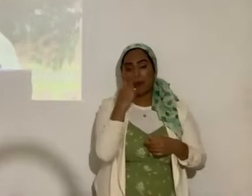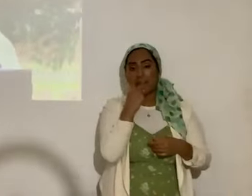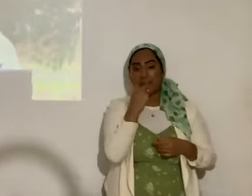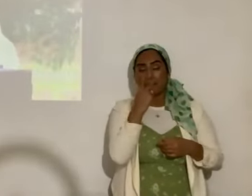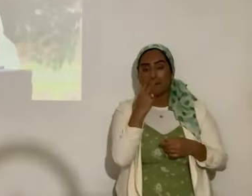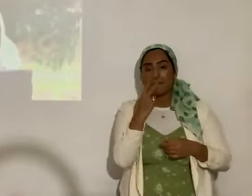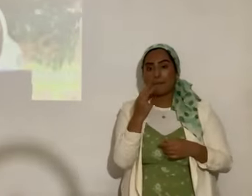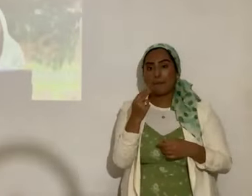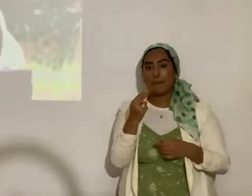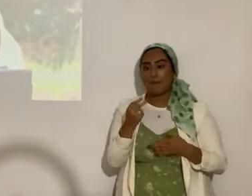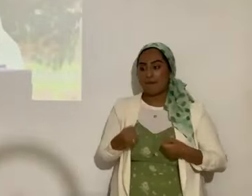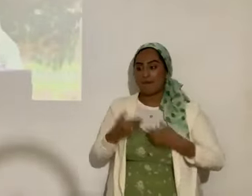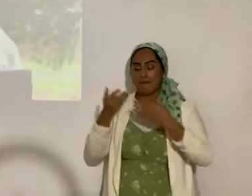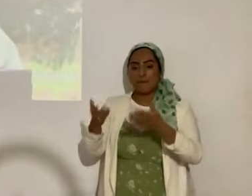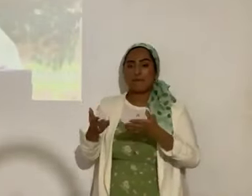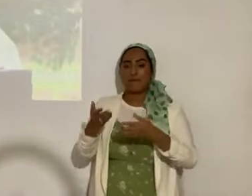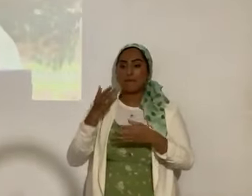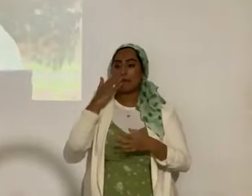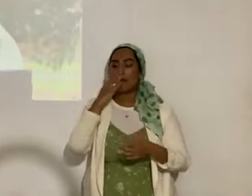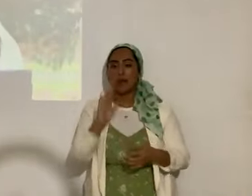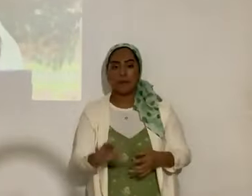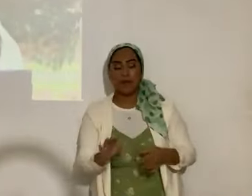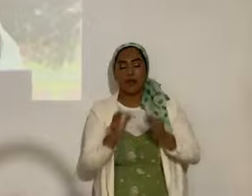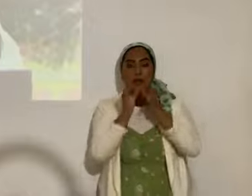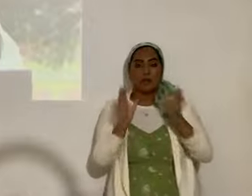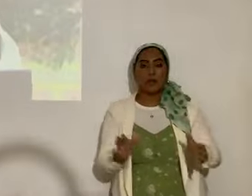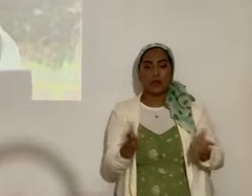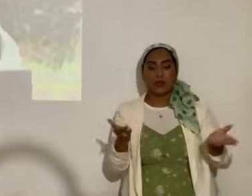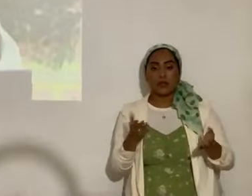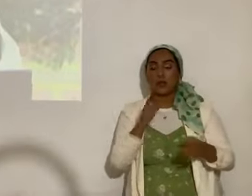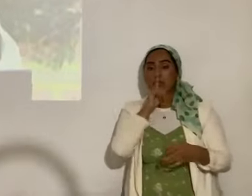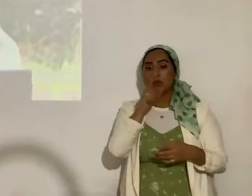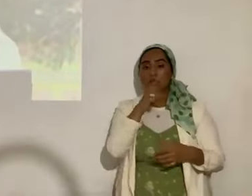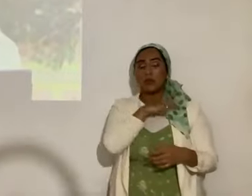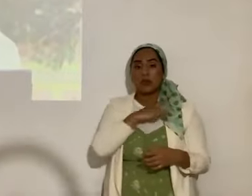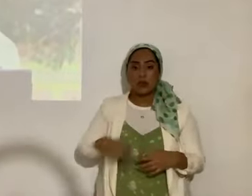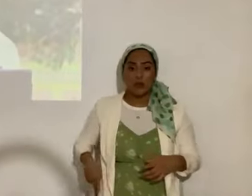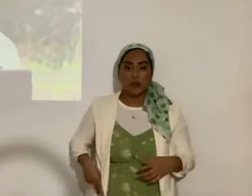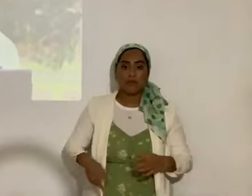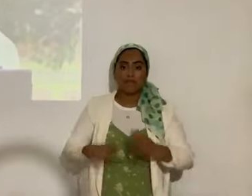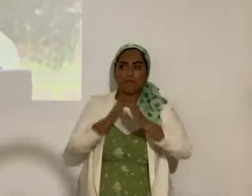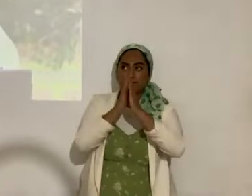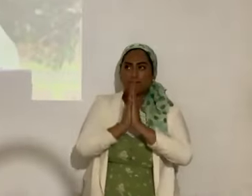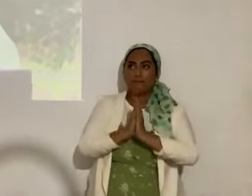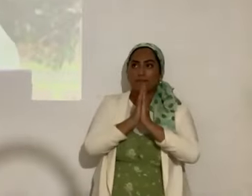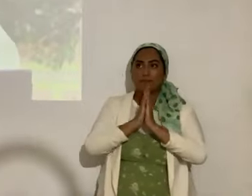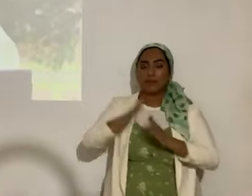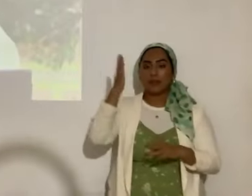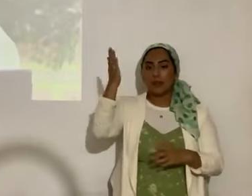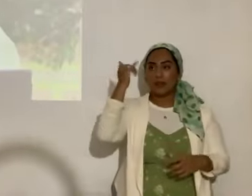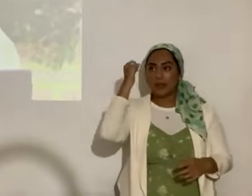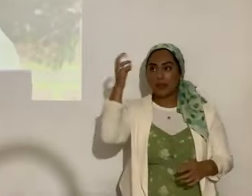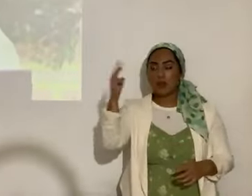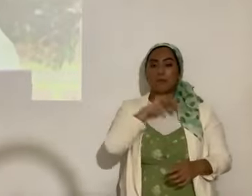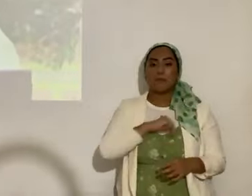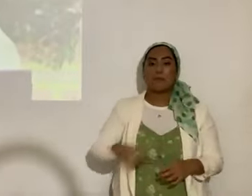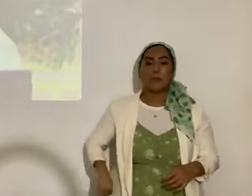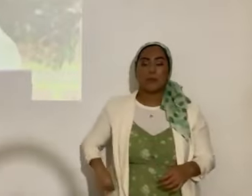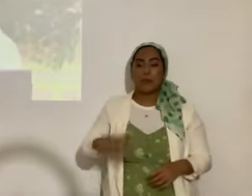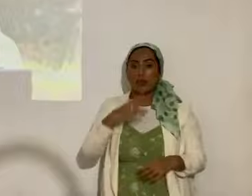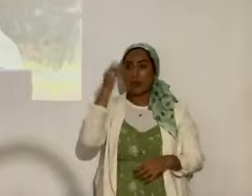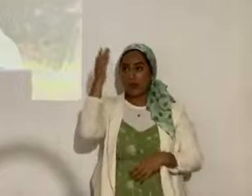habían entregado a lo malo a la vanidad realmente aquí el rey está haciendo un clamor a yahshua y el